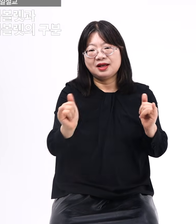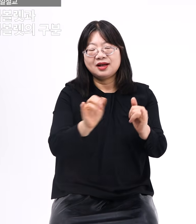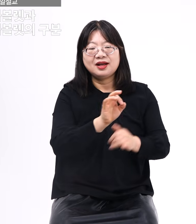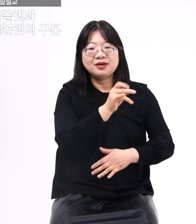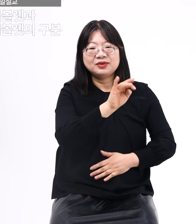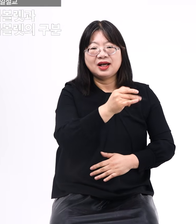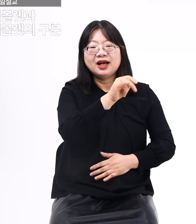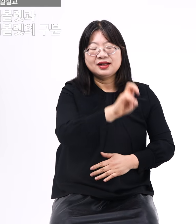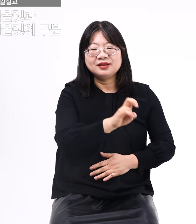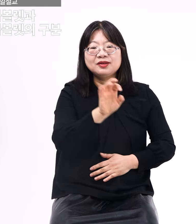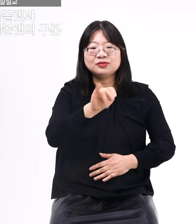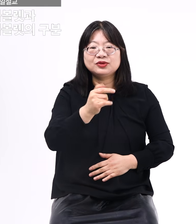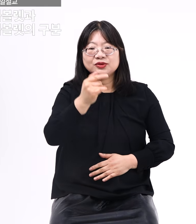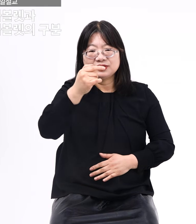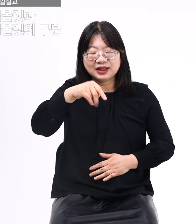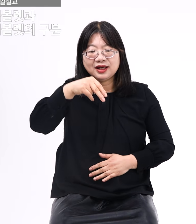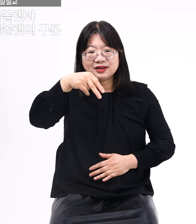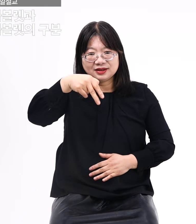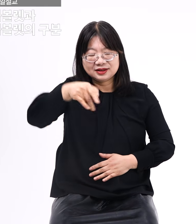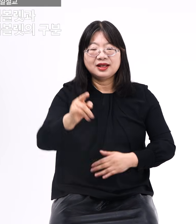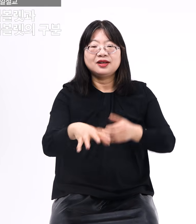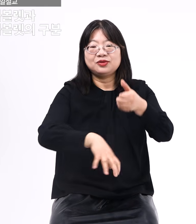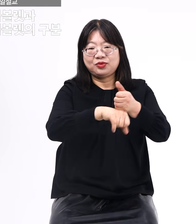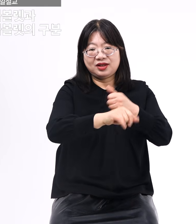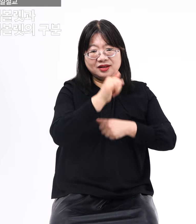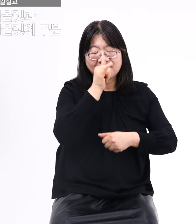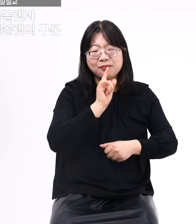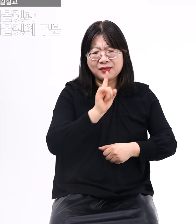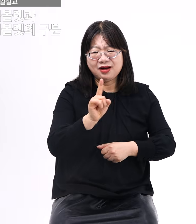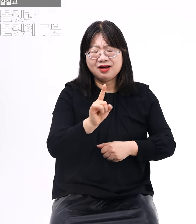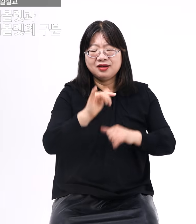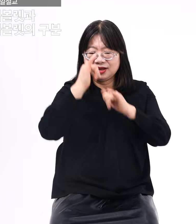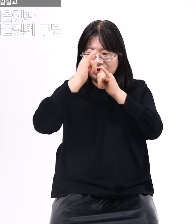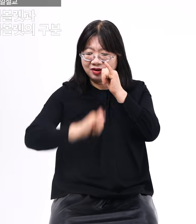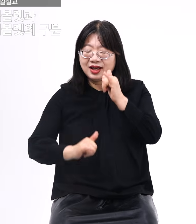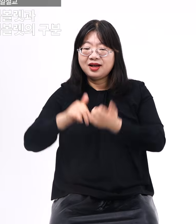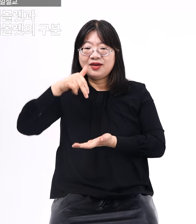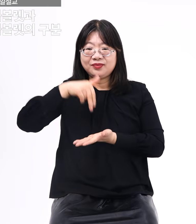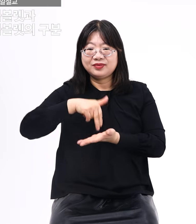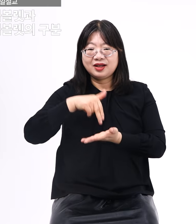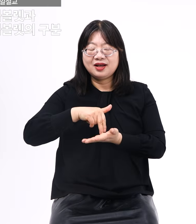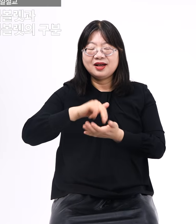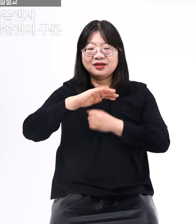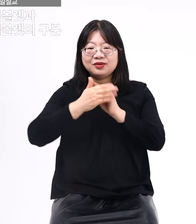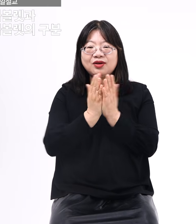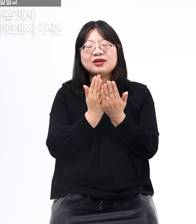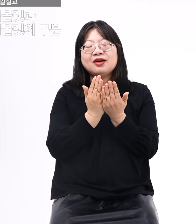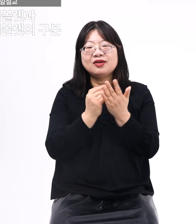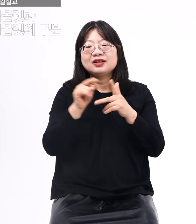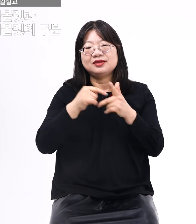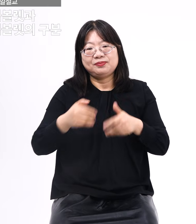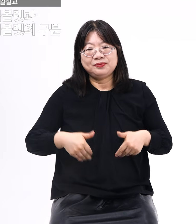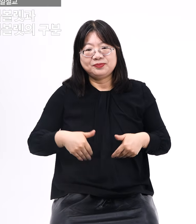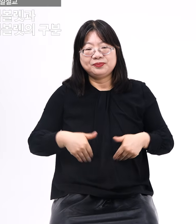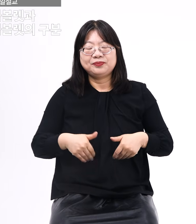에브라임과 므낫세 중에 있다 하였음이라. 이것도 좀 역사적 맥락에서 이 본문을 이해할 수밖에